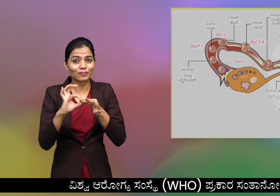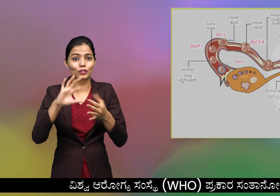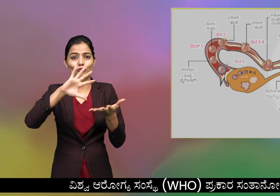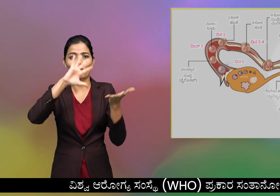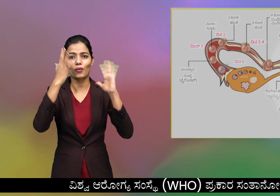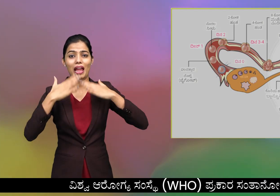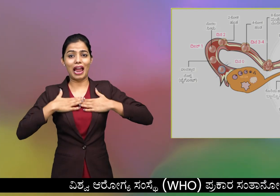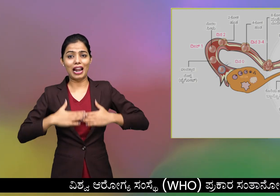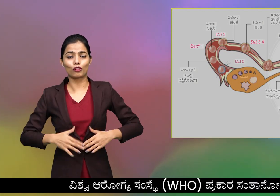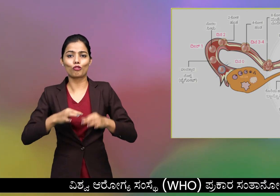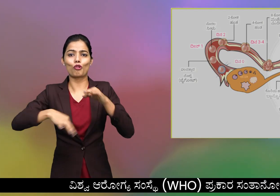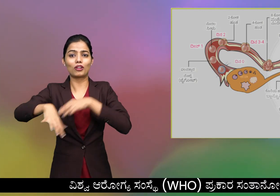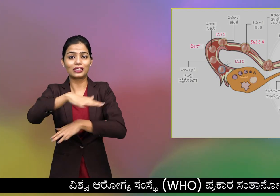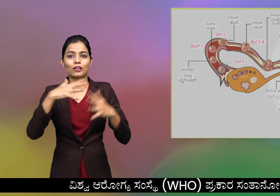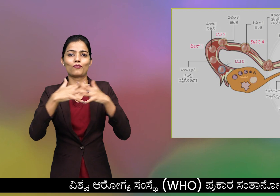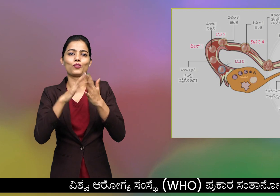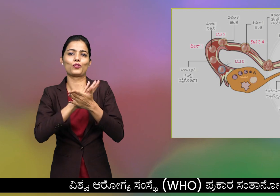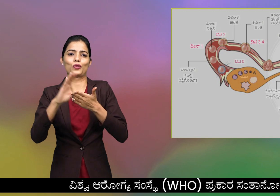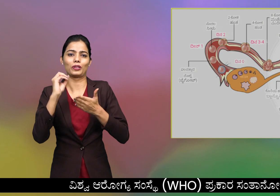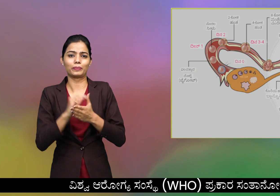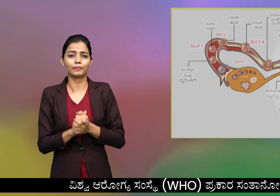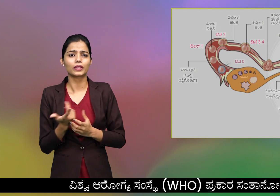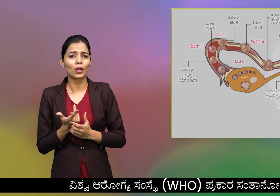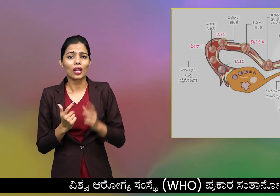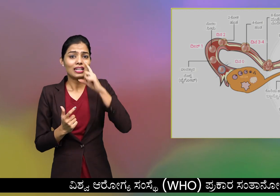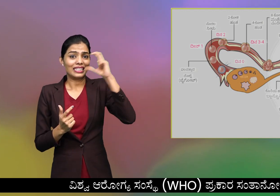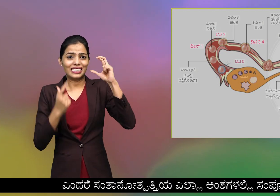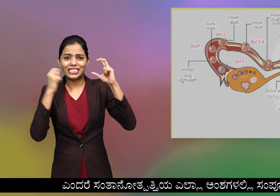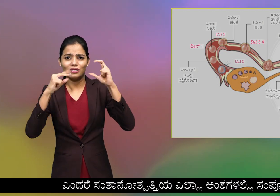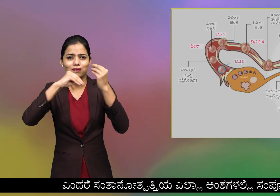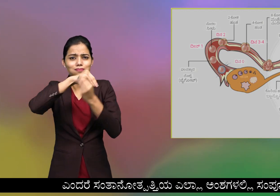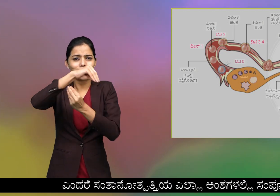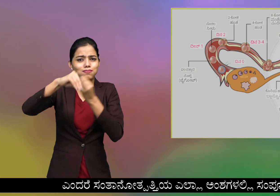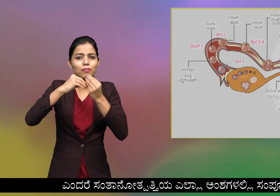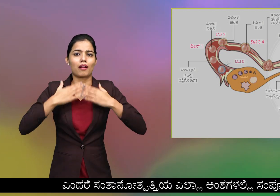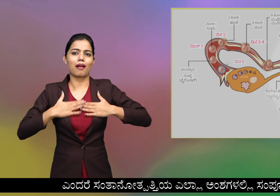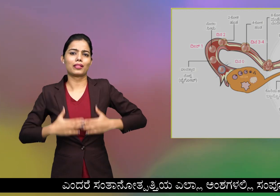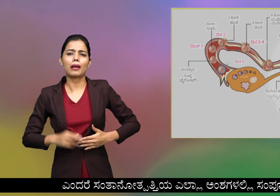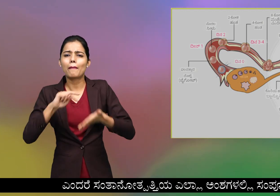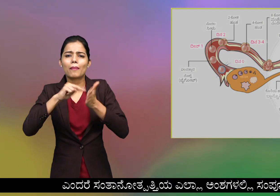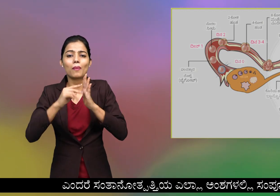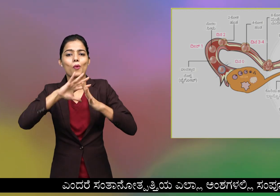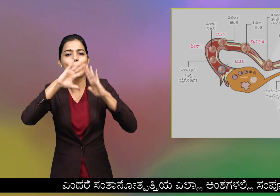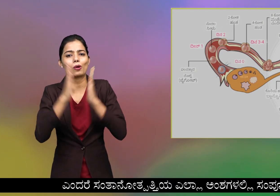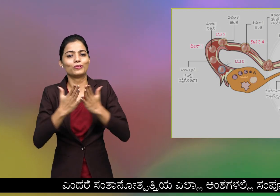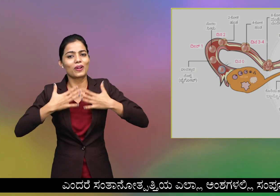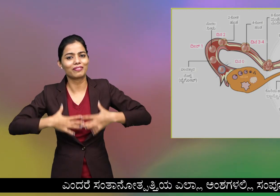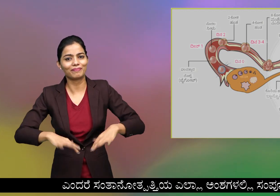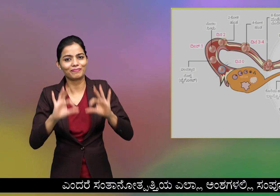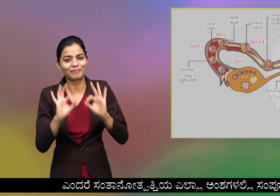ವಿಶ್ವ ಆರೋಗ್ಯ ಸಂಸ್ಥೆ WHO ಪ್ರಕಾರ ಸಂತಾನೋತ್ಪತ್ತಿ ಆರೋಗ್ಯ ಎಂದರೆ ಸಂತಾನೋತ್ಪತ್ತಿಯ ಎಲ್ಲಾ ಅಂಶಗಳಲ್ಲಿ ಸಂಪೂರ್ಣ ಯೋಗಕ್ಷೇಮ.